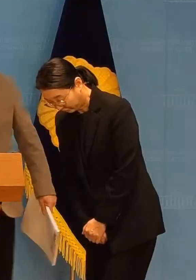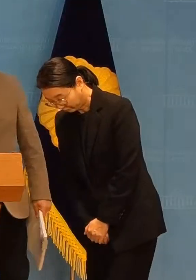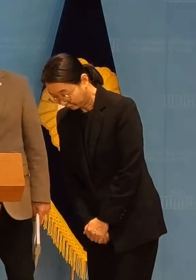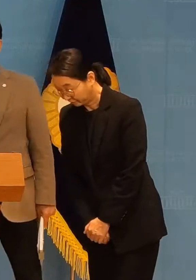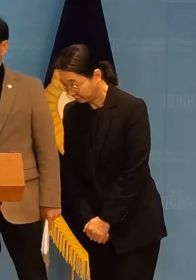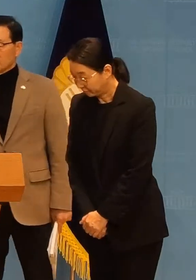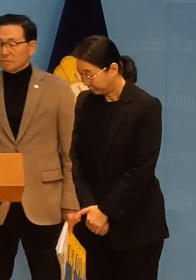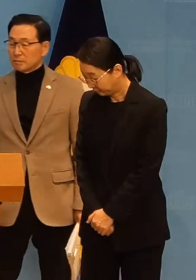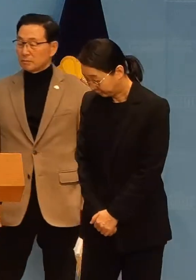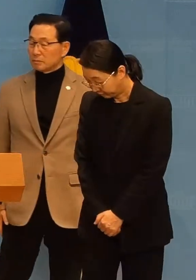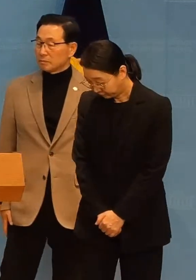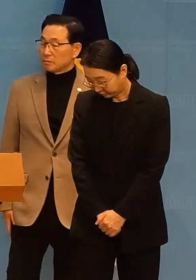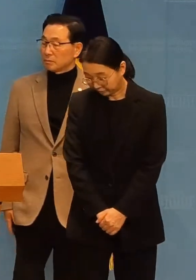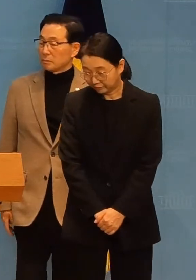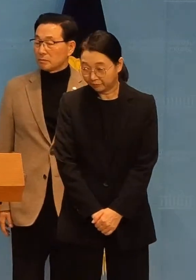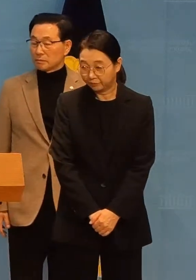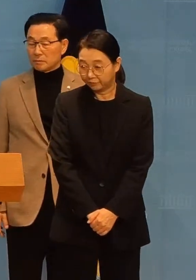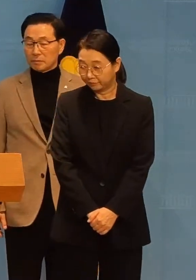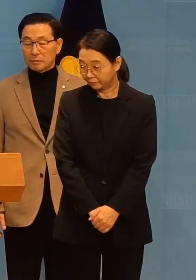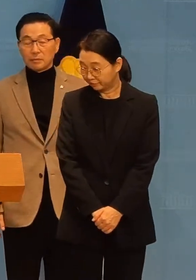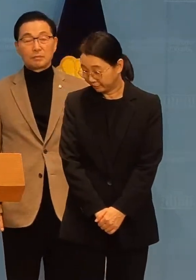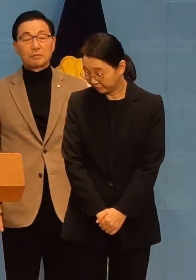여기 있으시면 돼요. 여기.